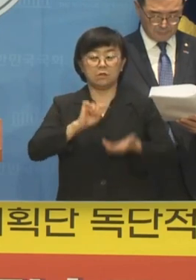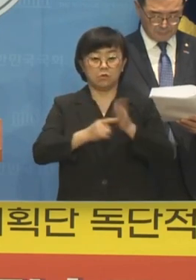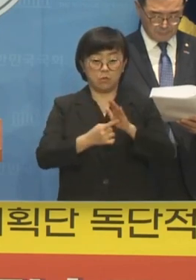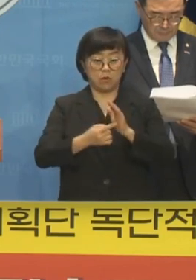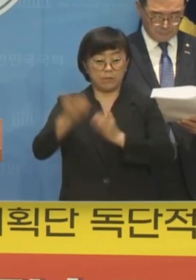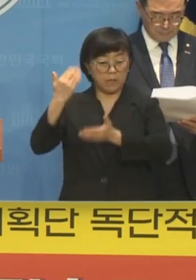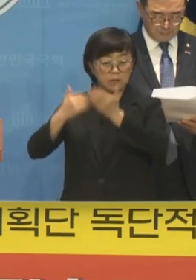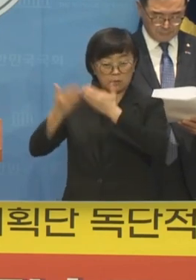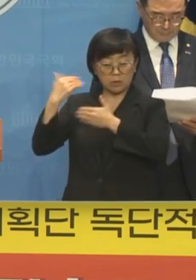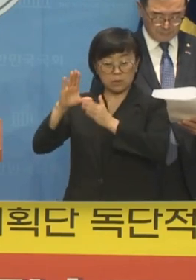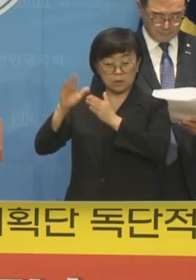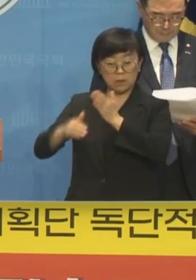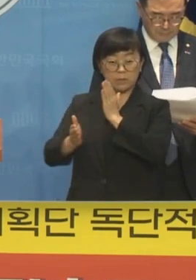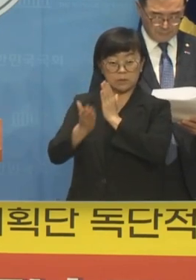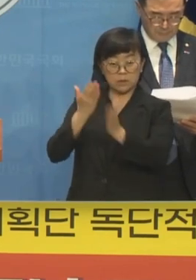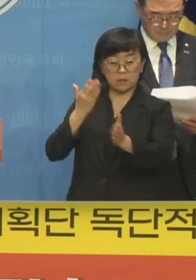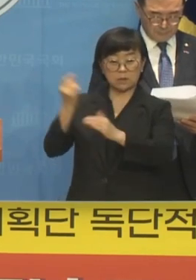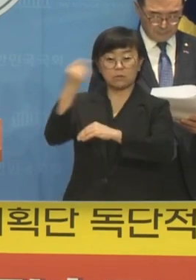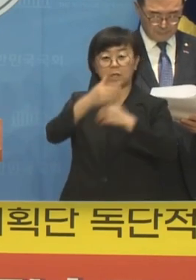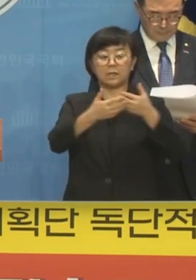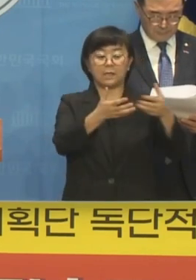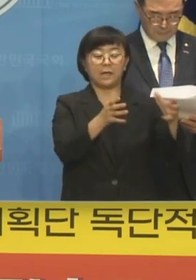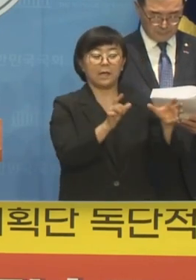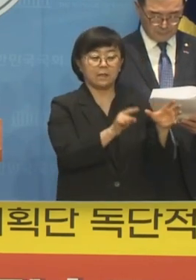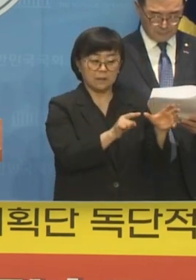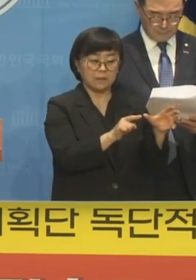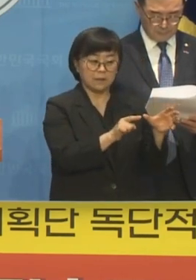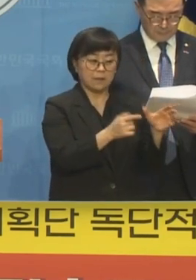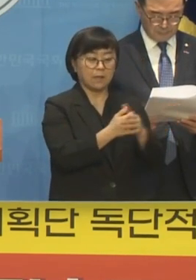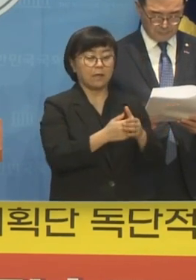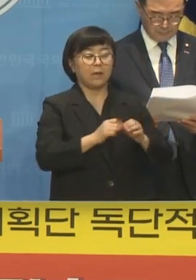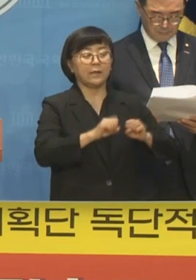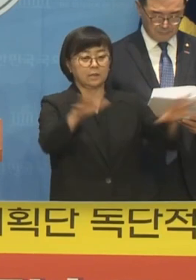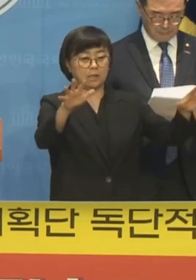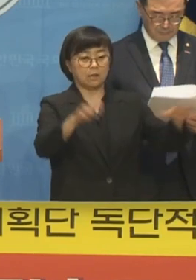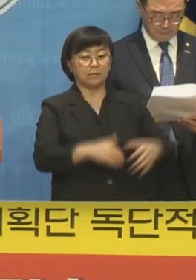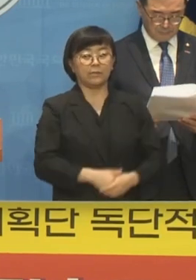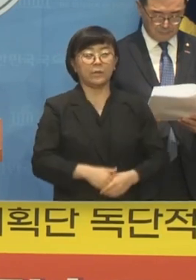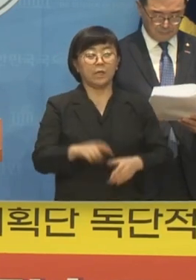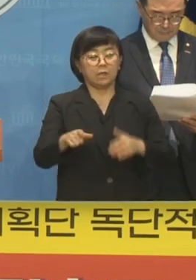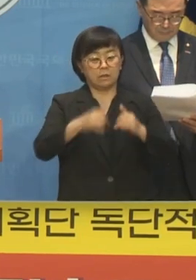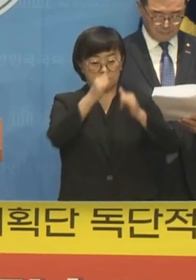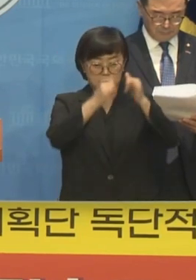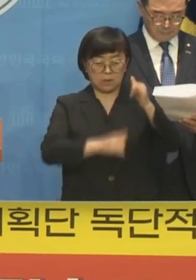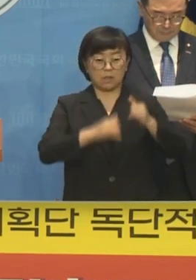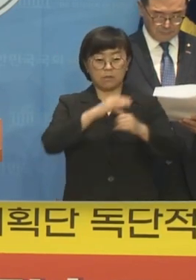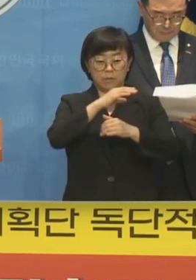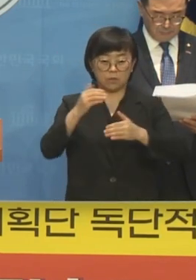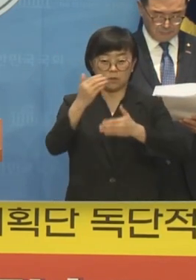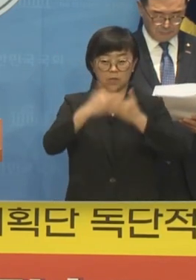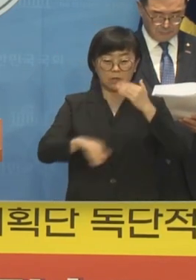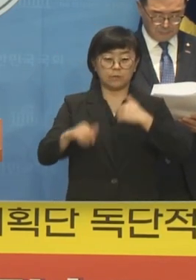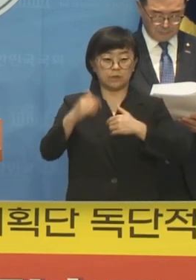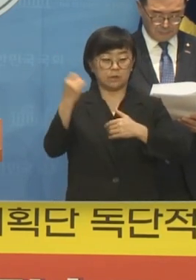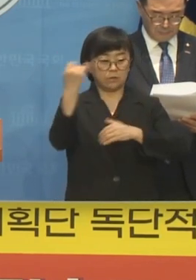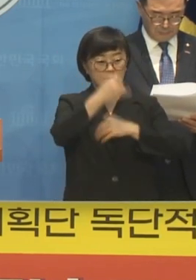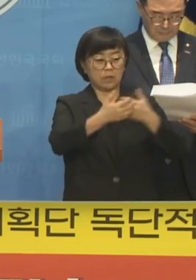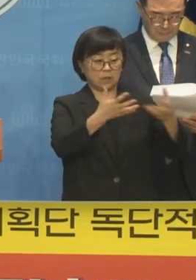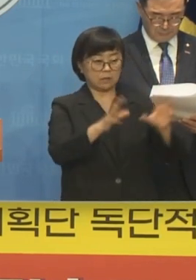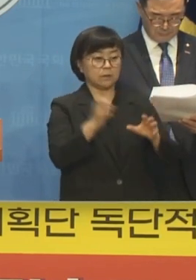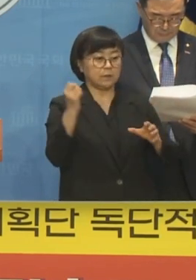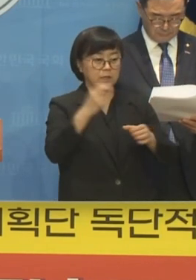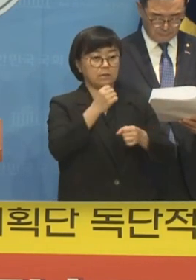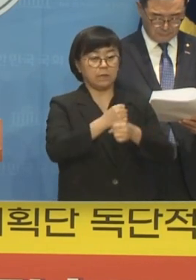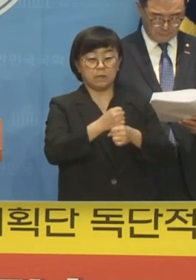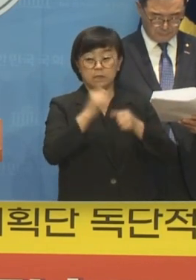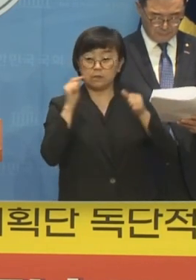역행하는 시대착오적인 기획단을 즉각 해체하고 역사에 바로 남을 기획단으로